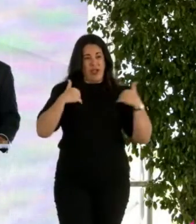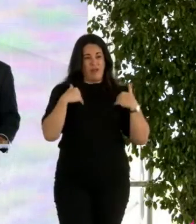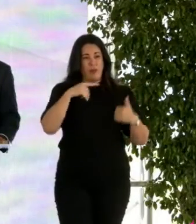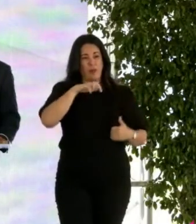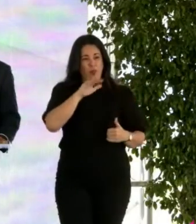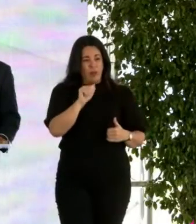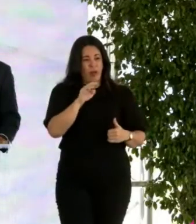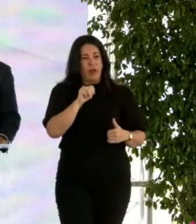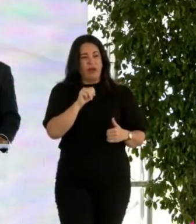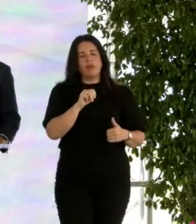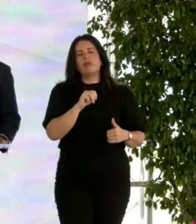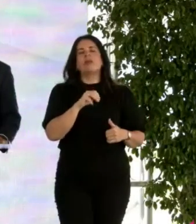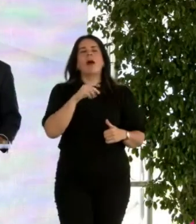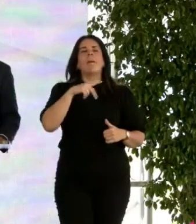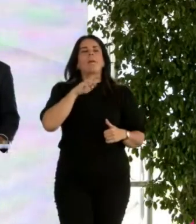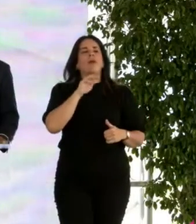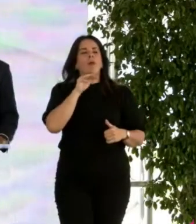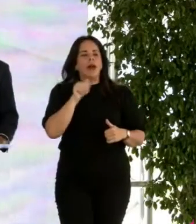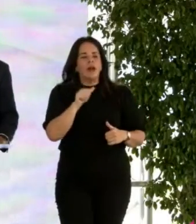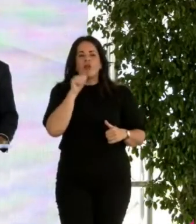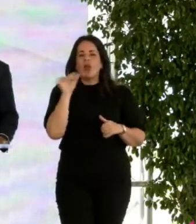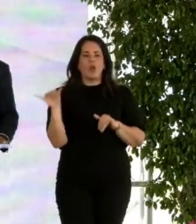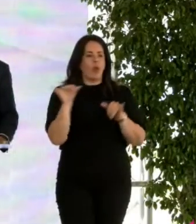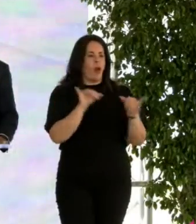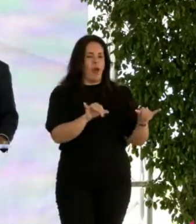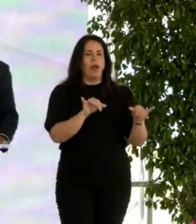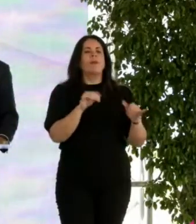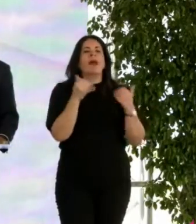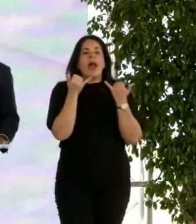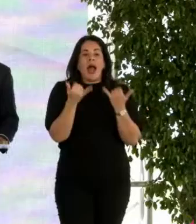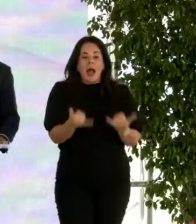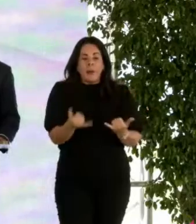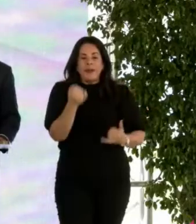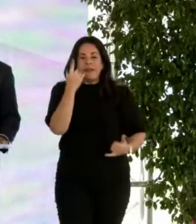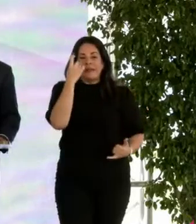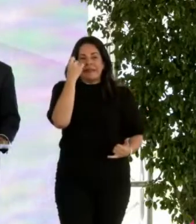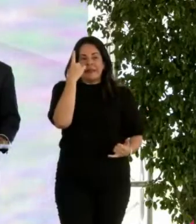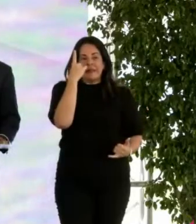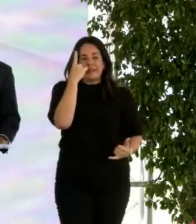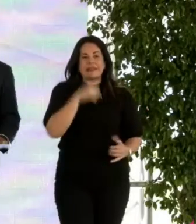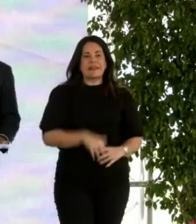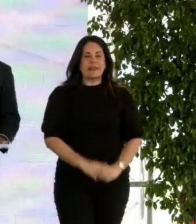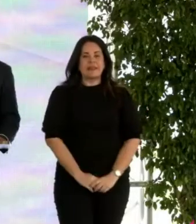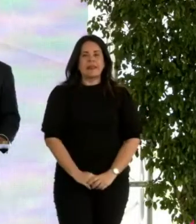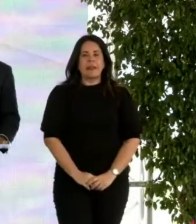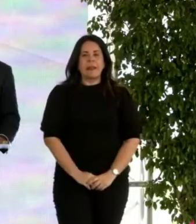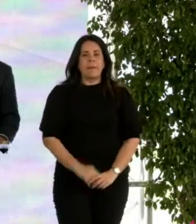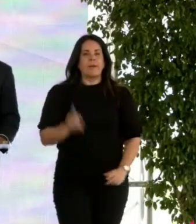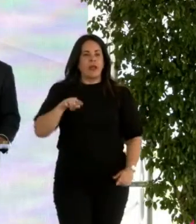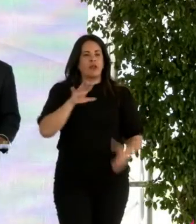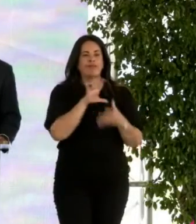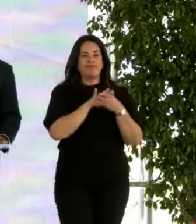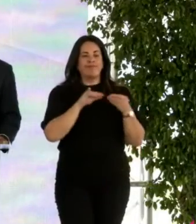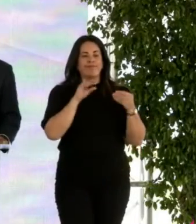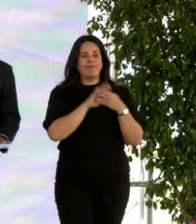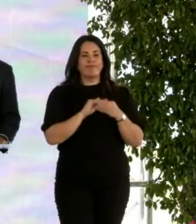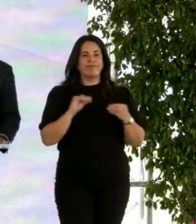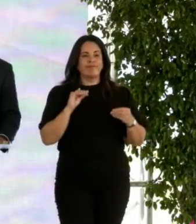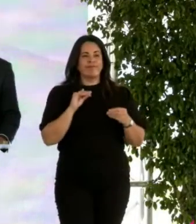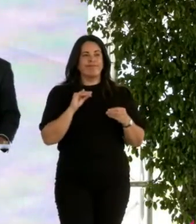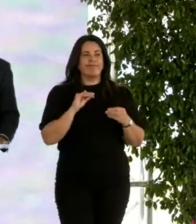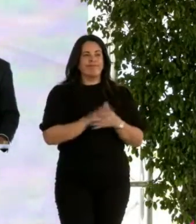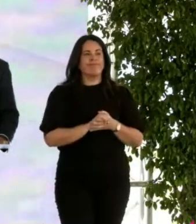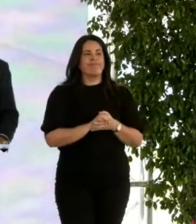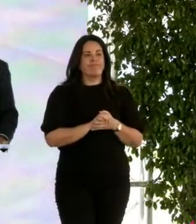Puma no es el mismo, pues aparentemente ahora está alegando que,